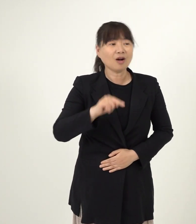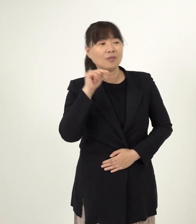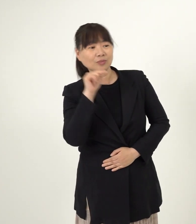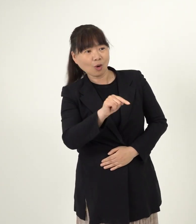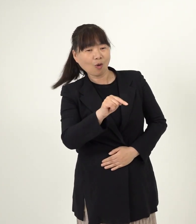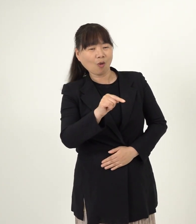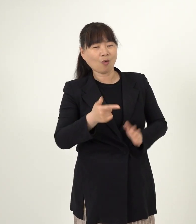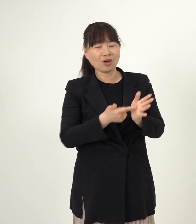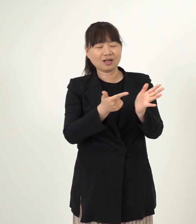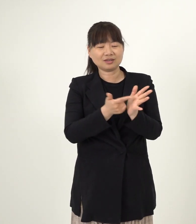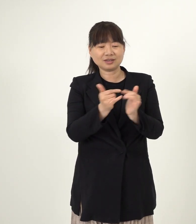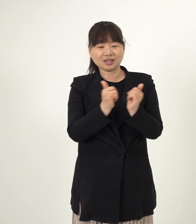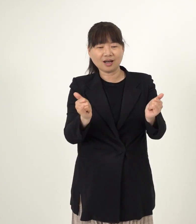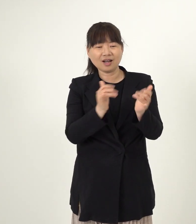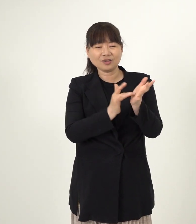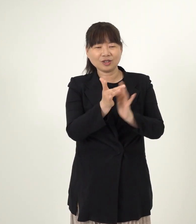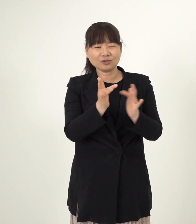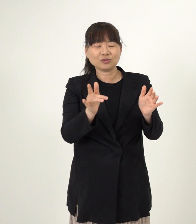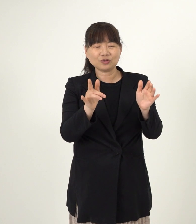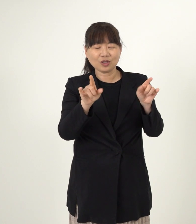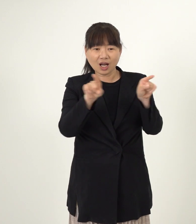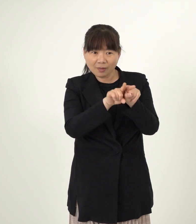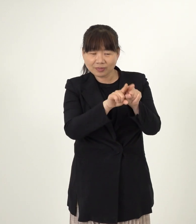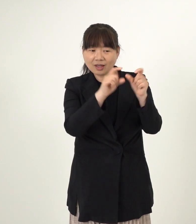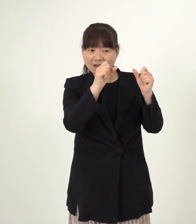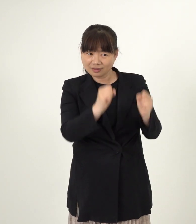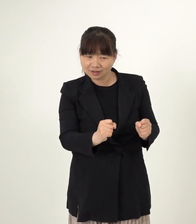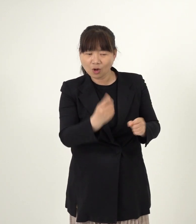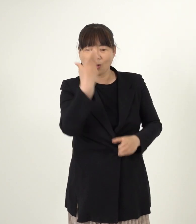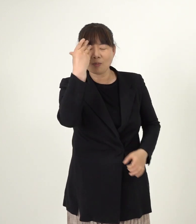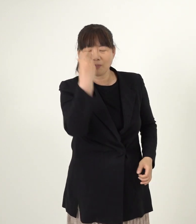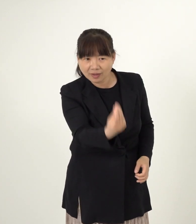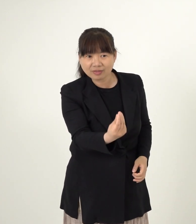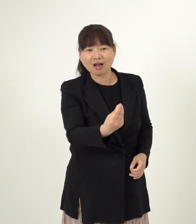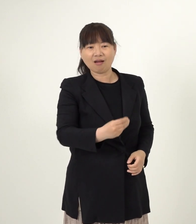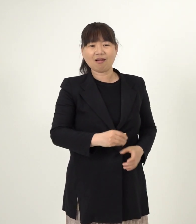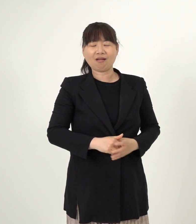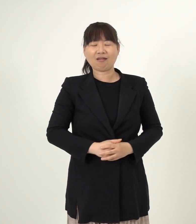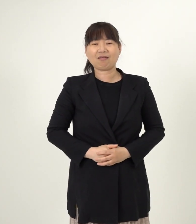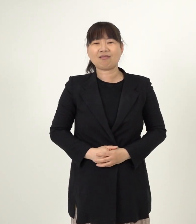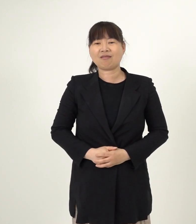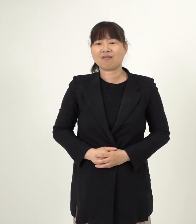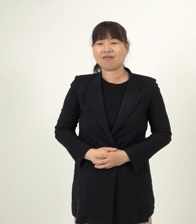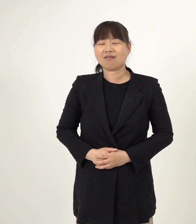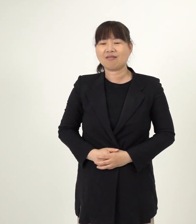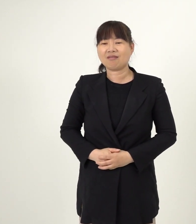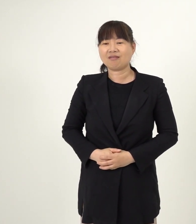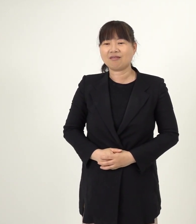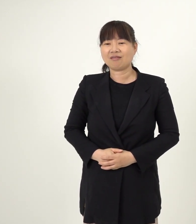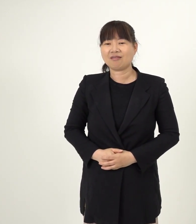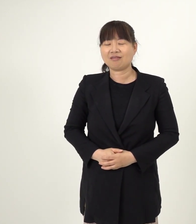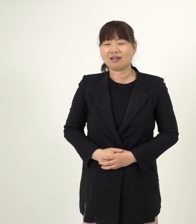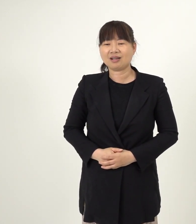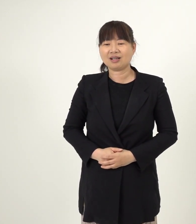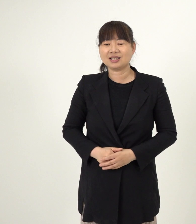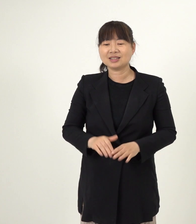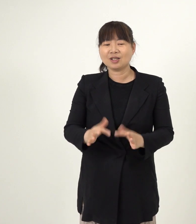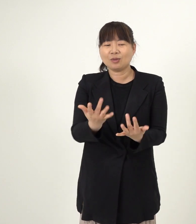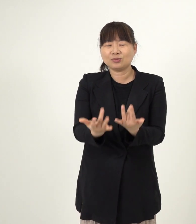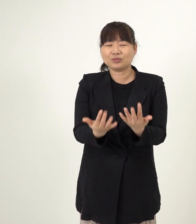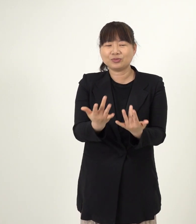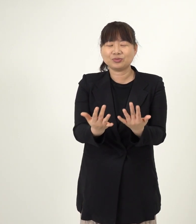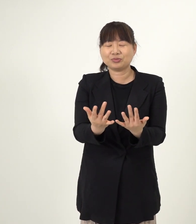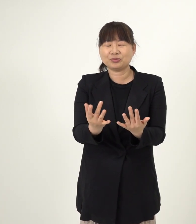갈릴리 사람 예수와 함께 있었도다 하거늘. 자, 작은 빛